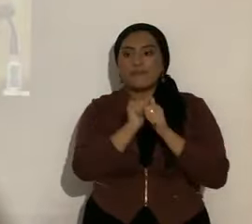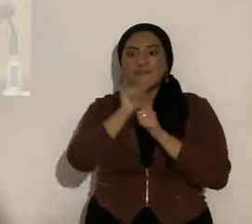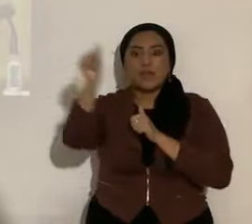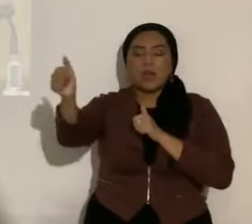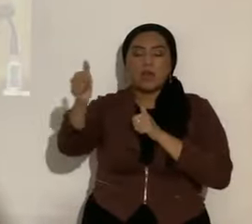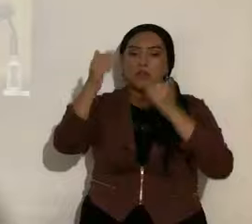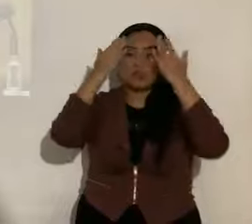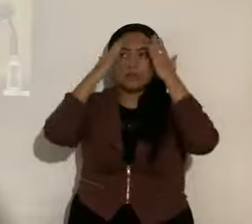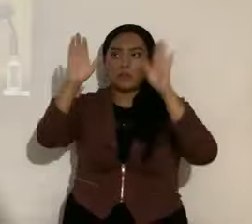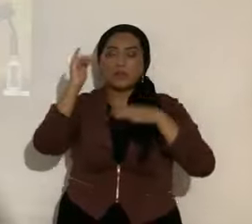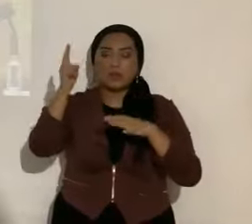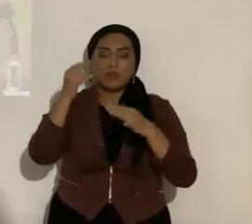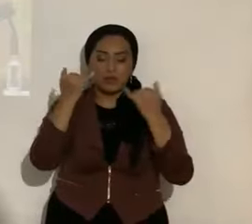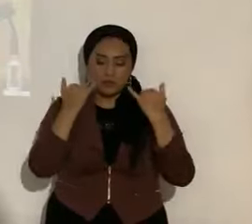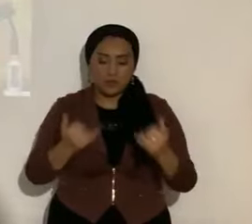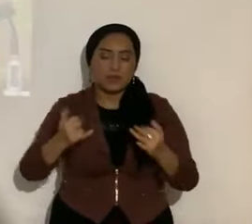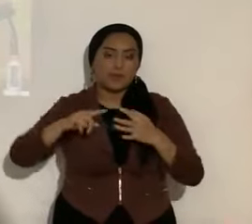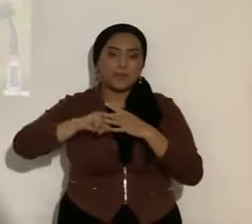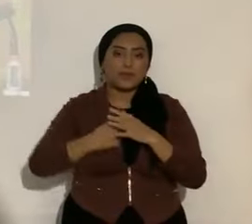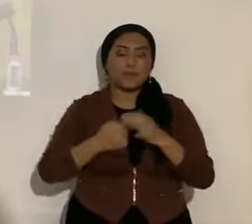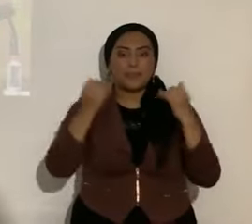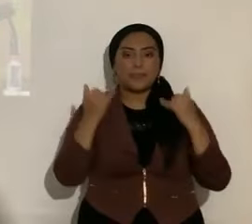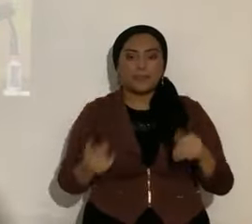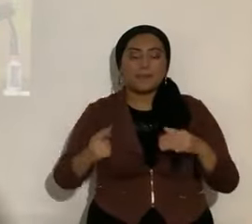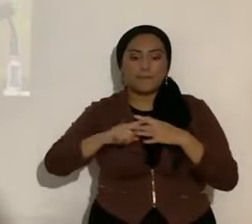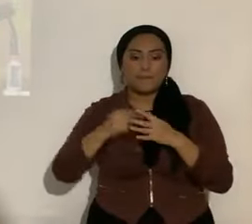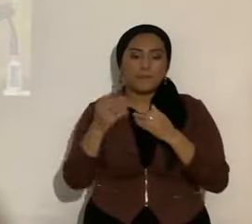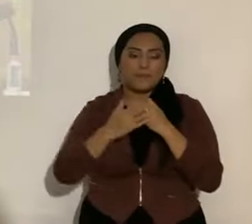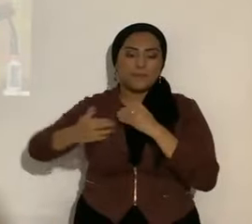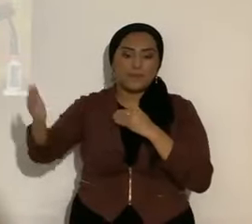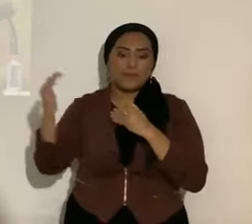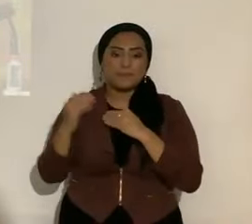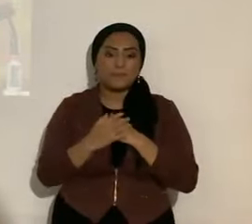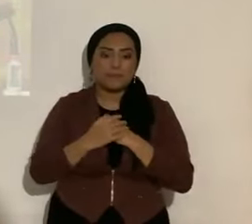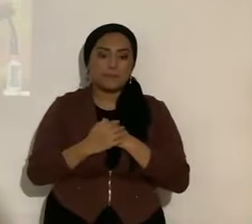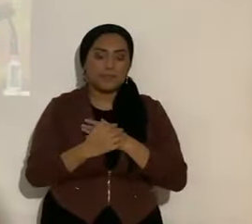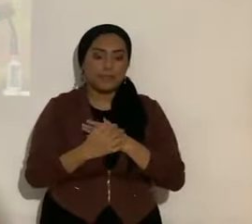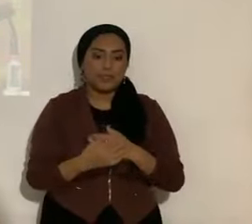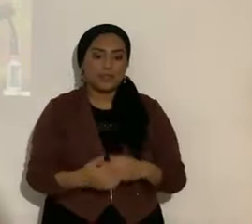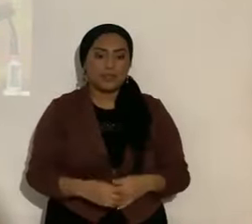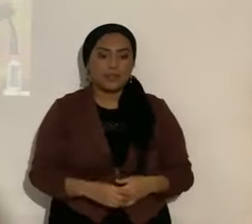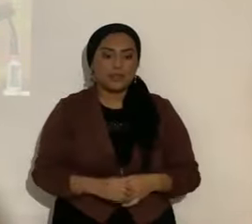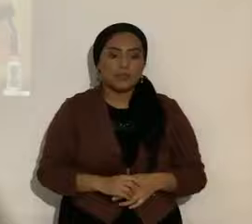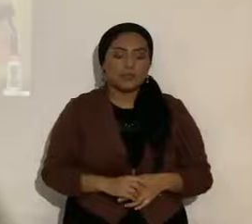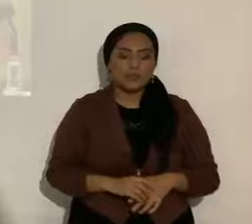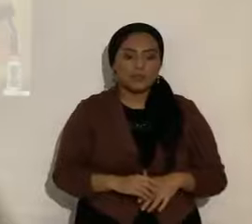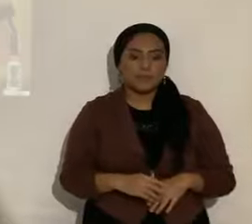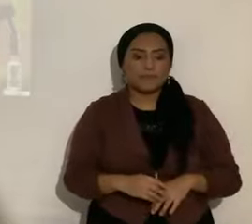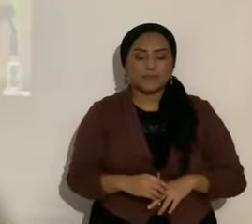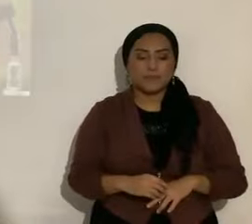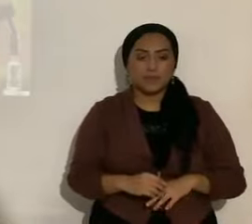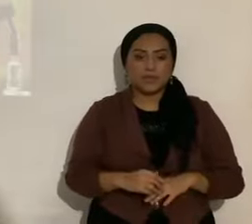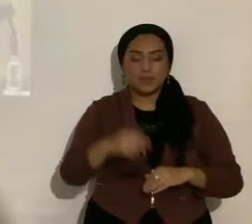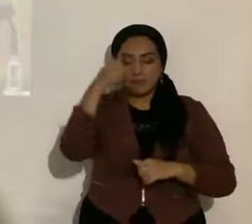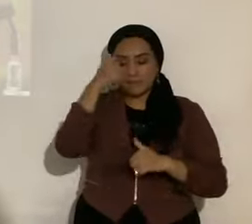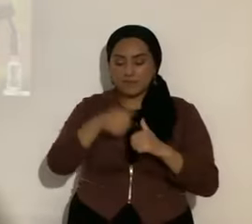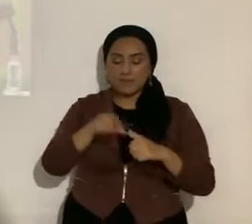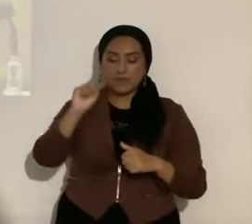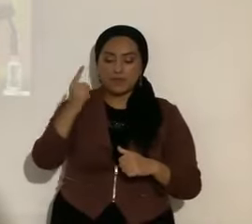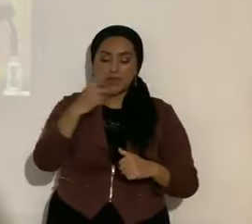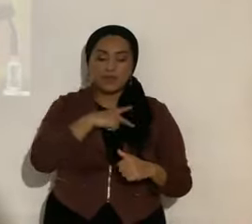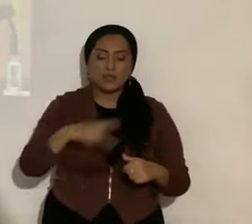Israel. Bueno, empieza ahora, desde ahora. Sí, desde ahora. Recuerden, en 1